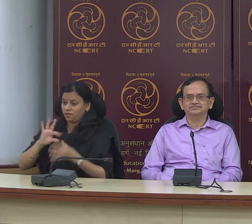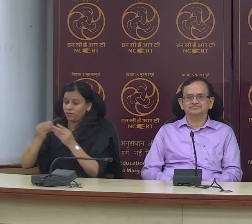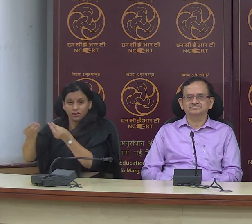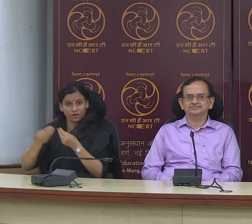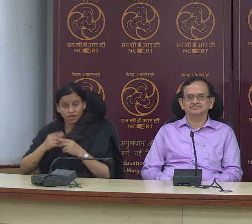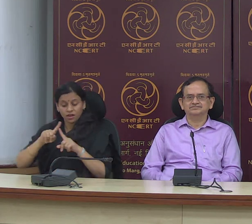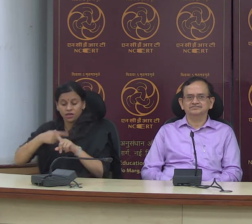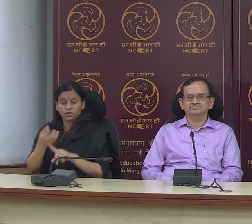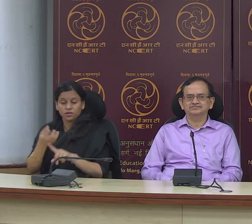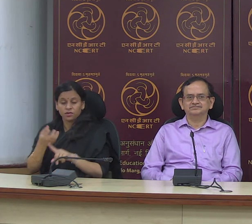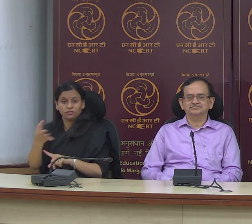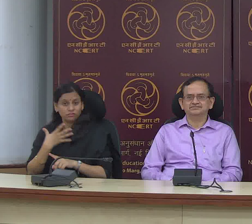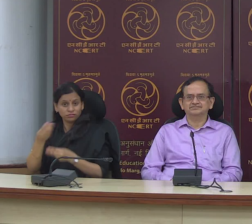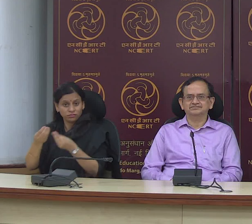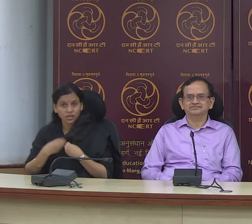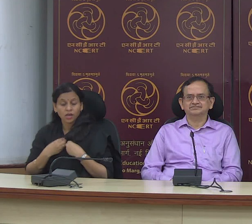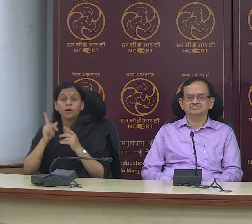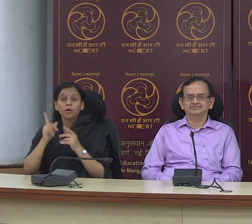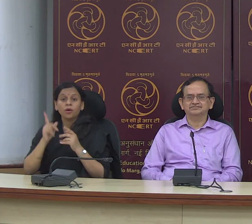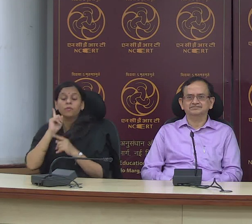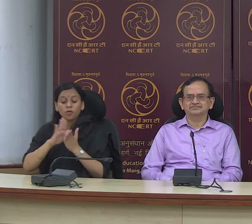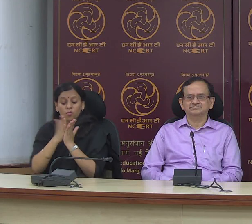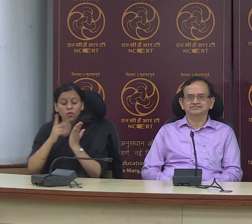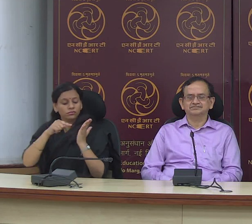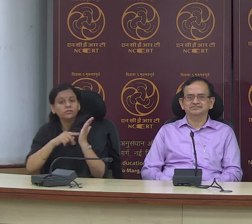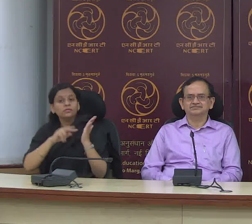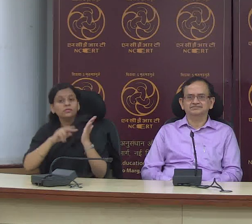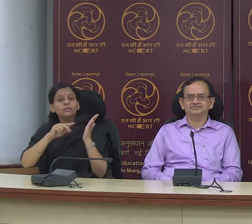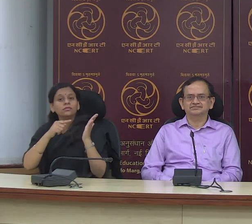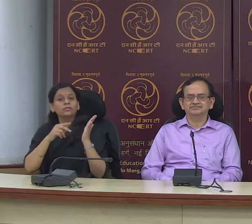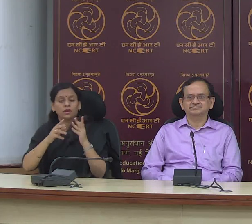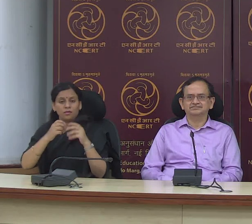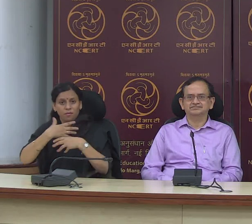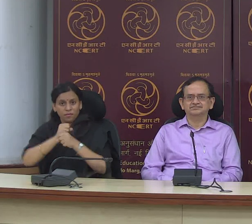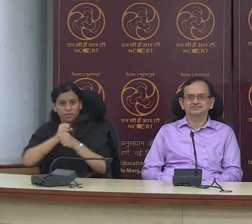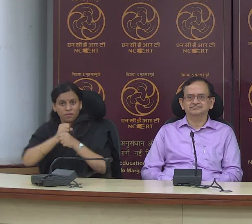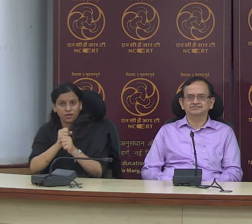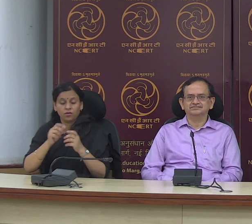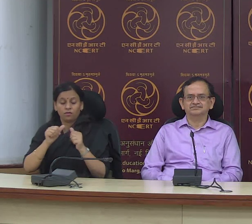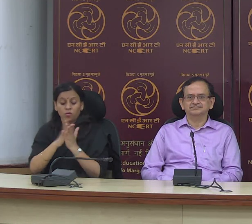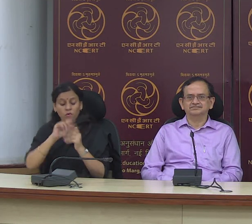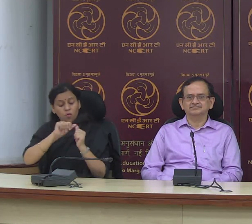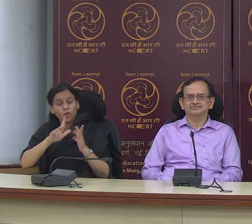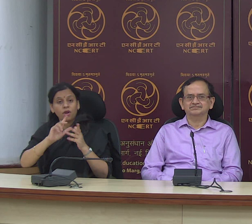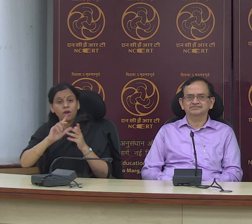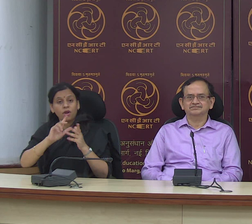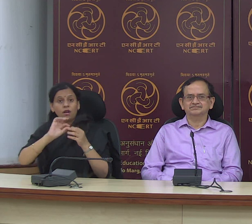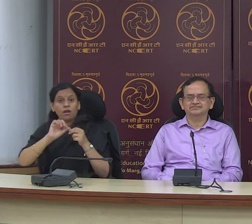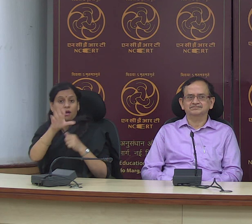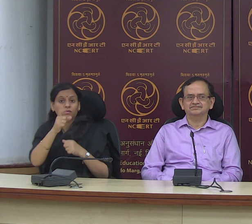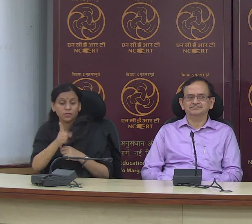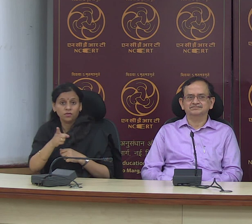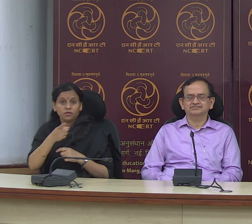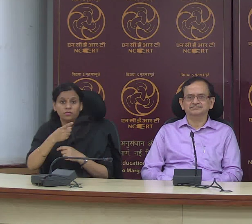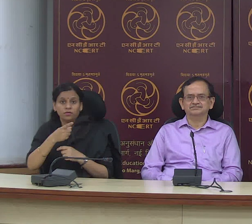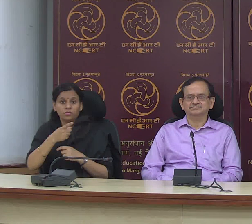अकेडमिक एक्सपर्टीज भी थी, लेकिन जब हम टेक्स्ट बुक्स बनाने की बात करते हैं, दैट टू एक्सेसिबल टेक्स्ट बुक्स विच आर इन साइन लैंग्वेज एंड विच आर